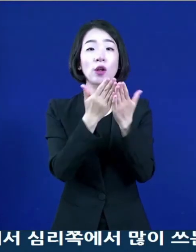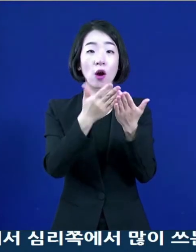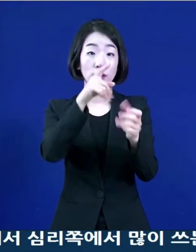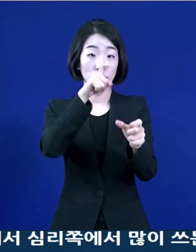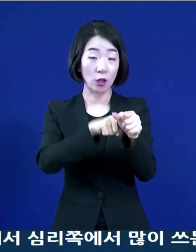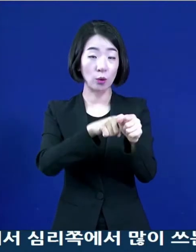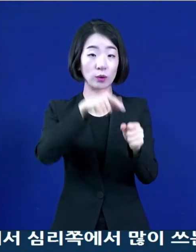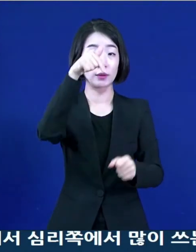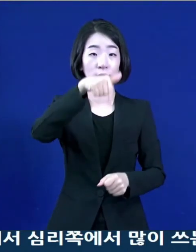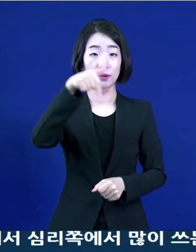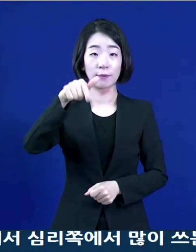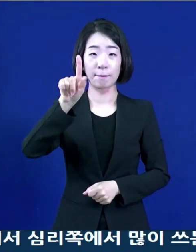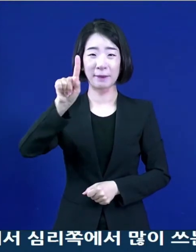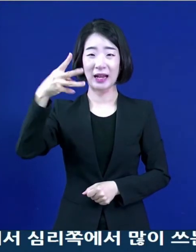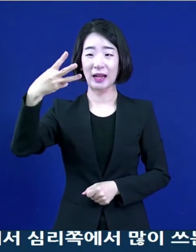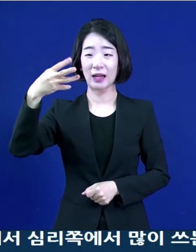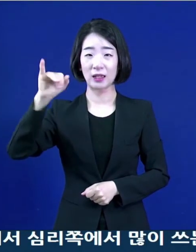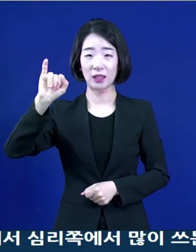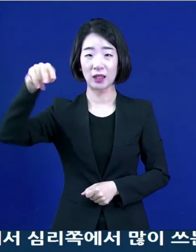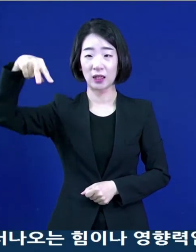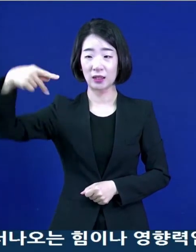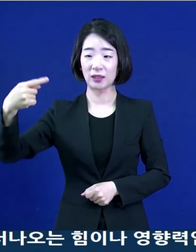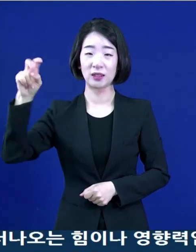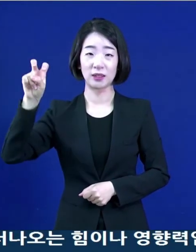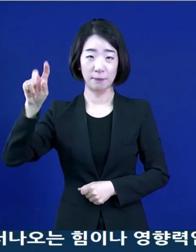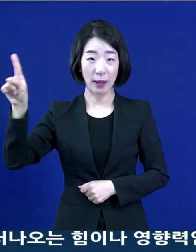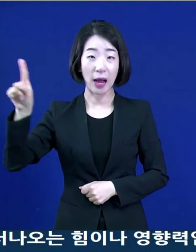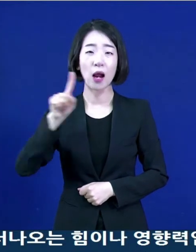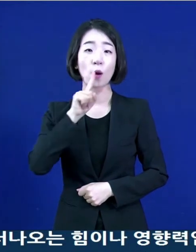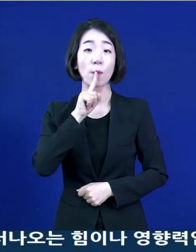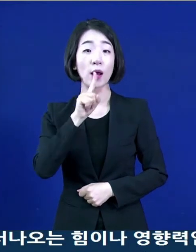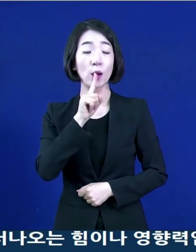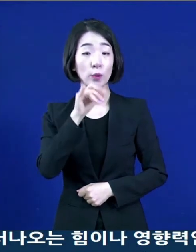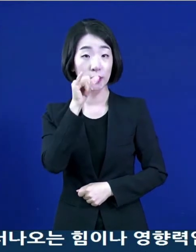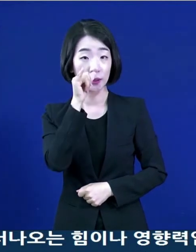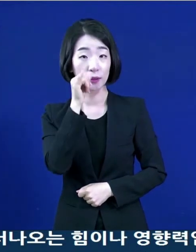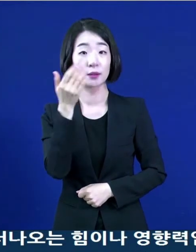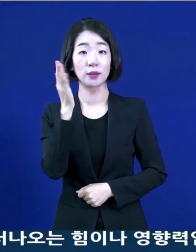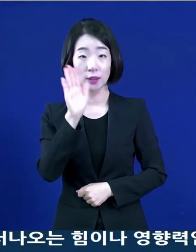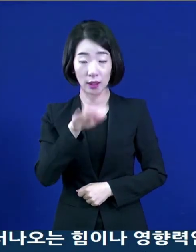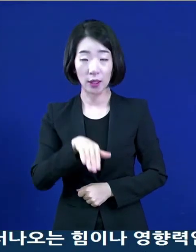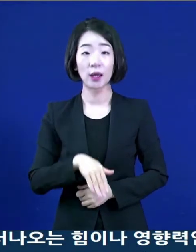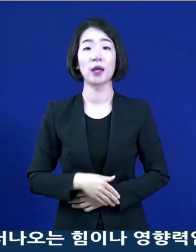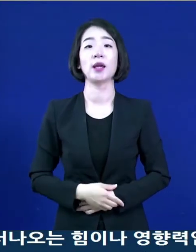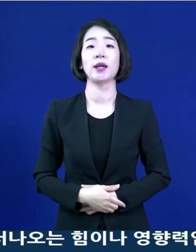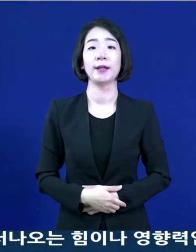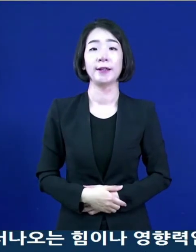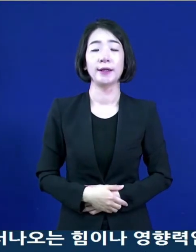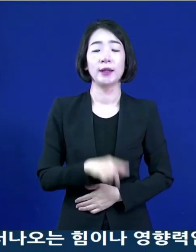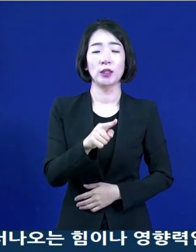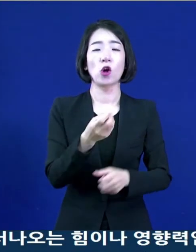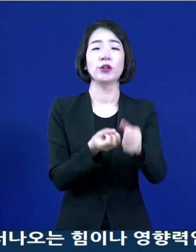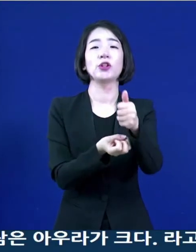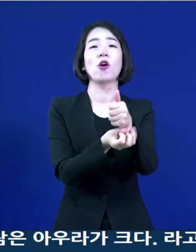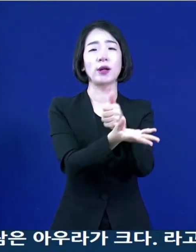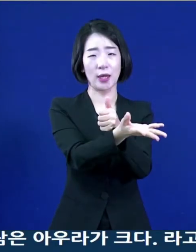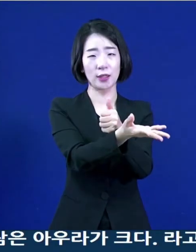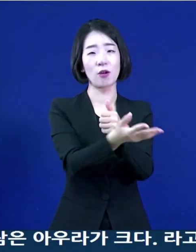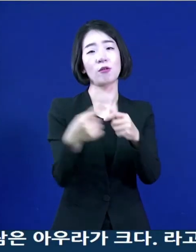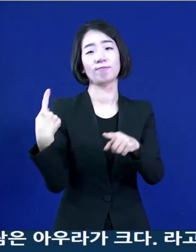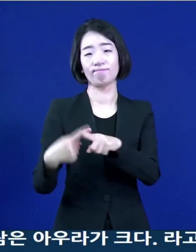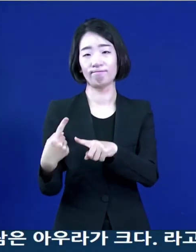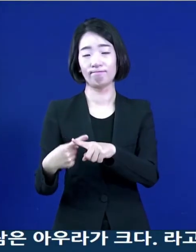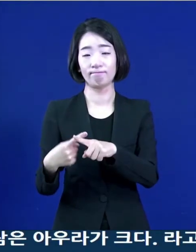자신의 은사 속에서 나오는 이런 상대방에게 주는 어떤 힘 같은 것이죠. 근데 이건 영향력이에요. 성경적 단어로 볼